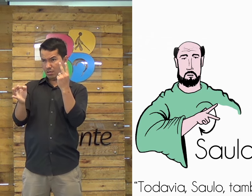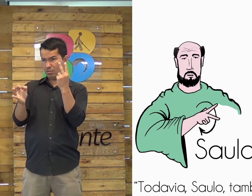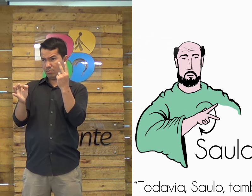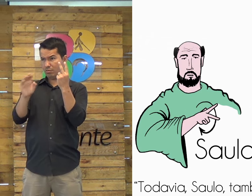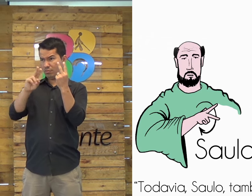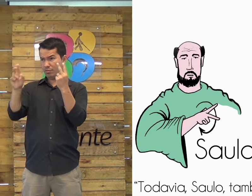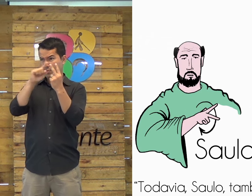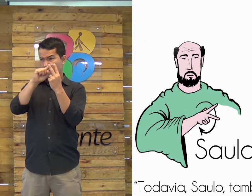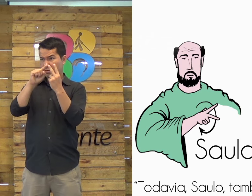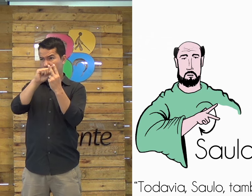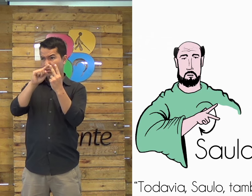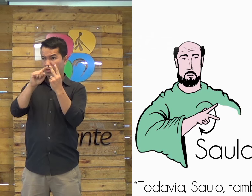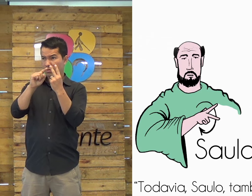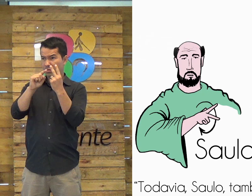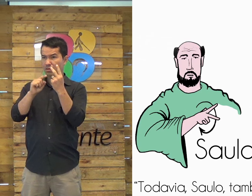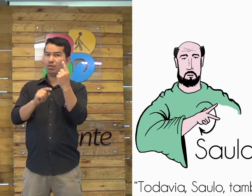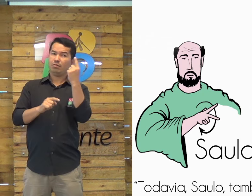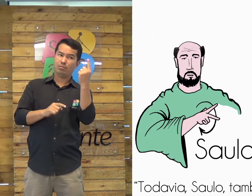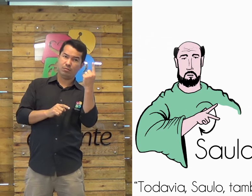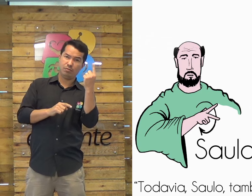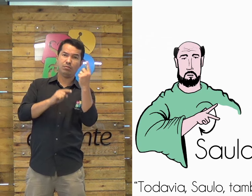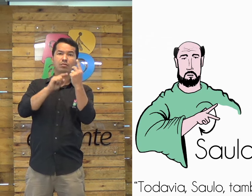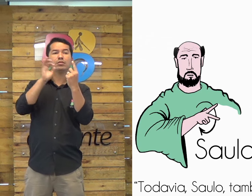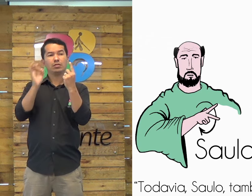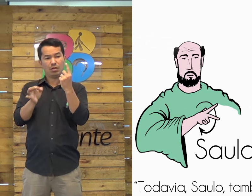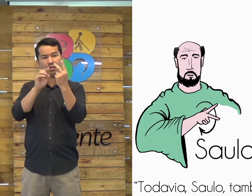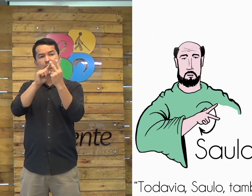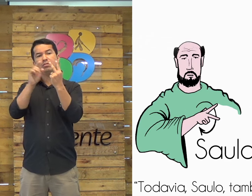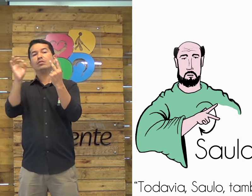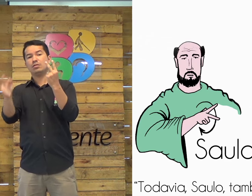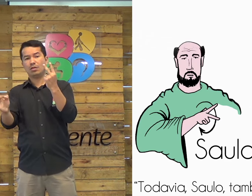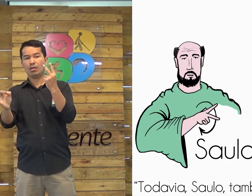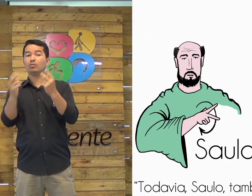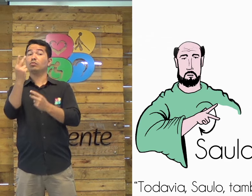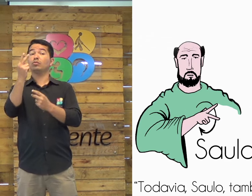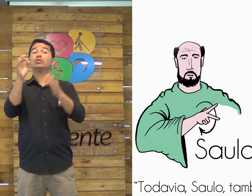Tá. As duas formas são corretas?